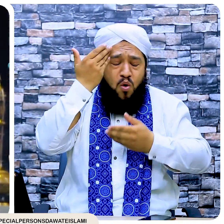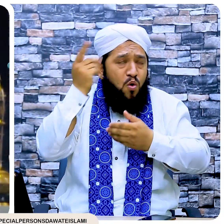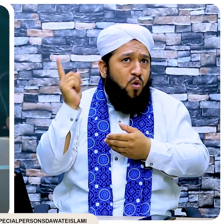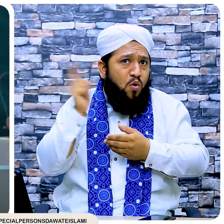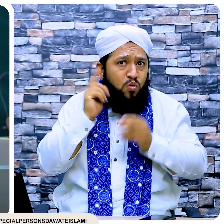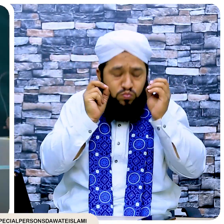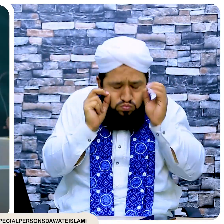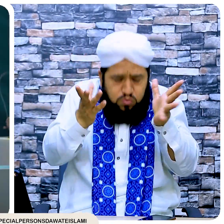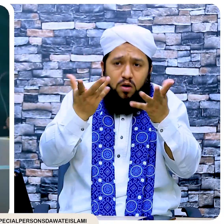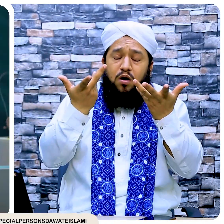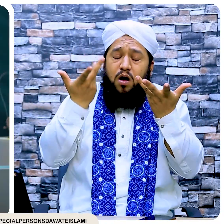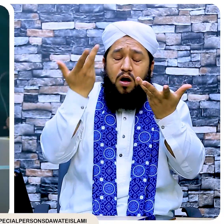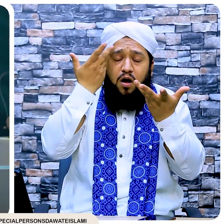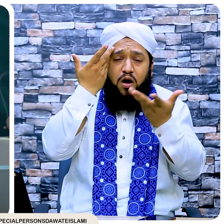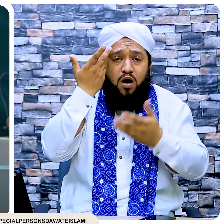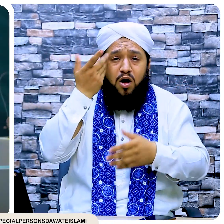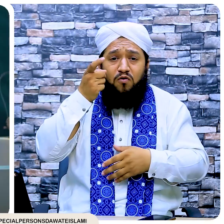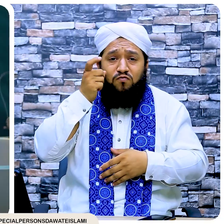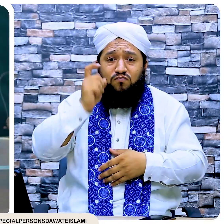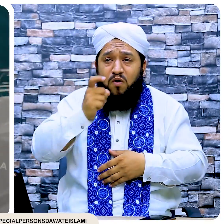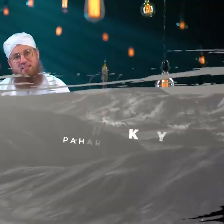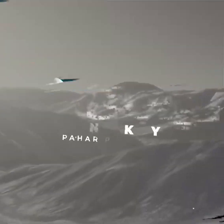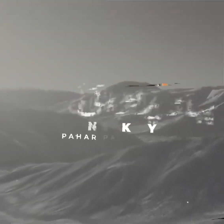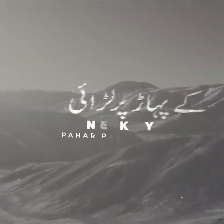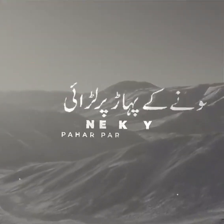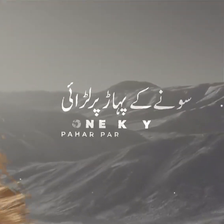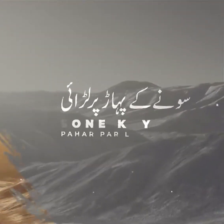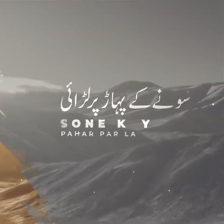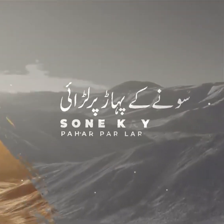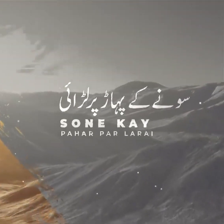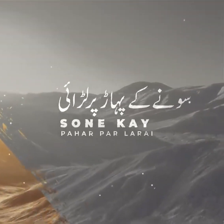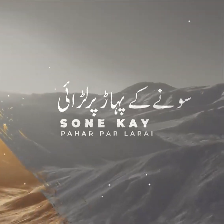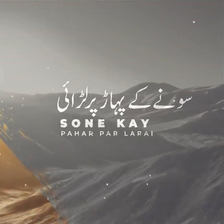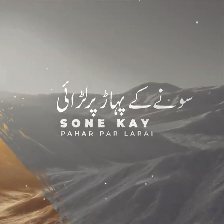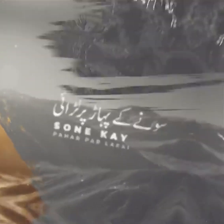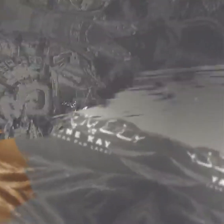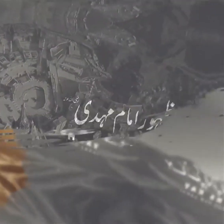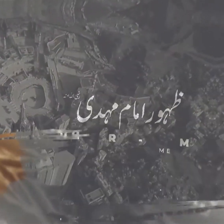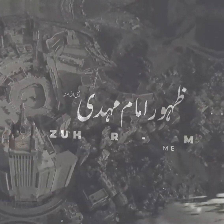ہیں، مگر لالچ کیا کچھ انسان سے کرواتی ہے۔